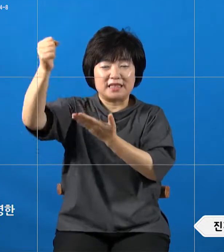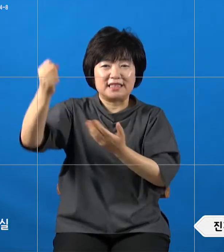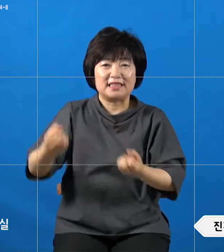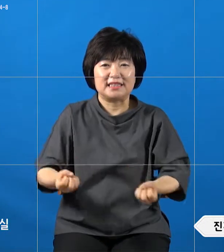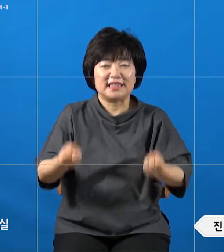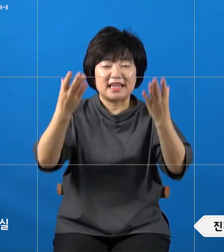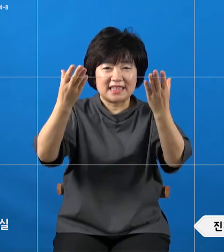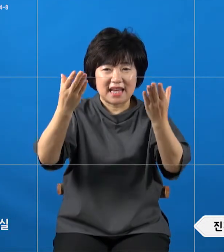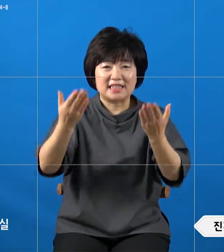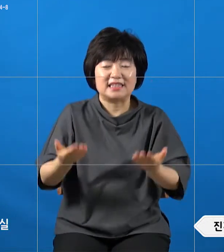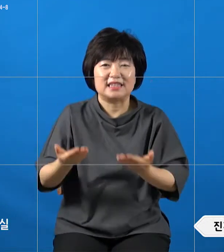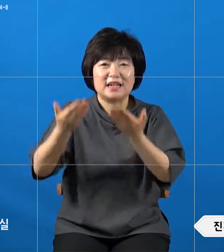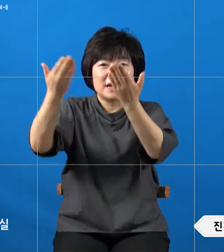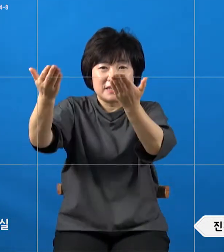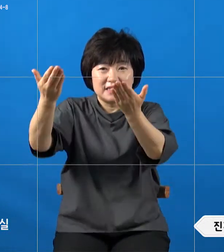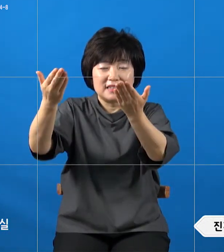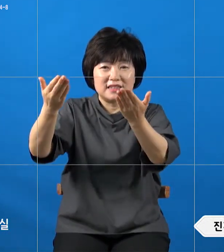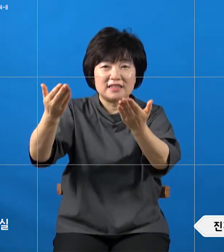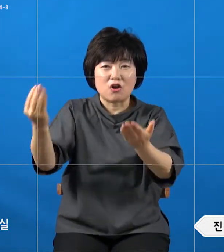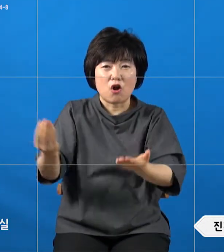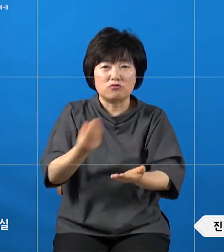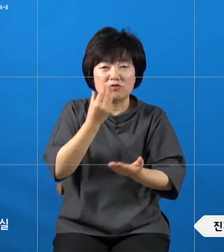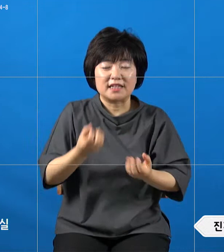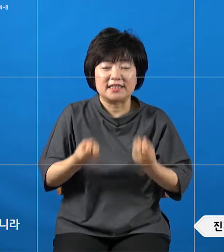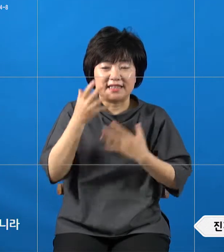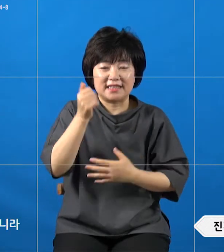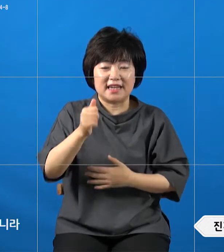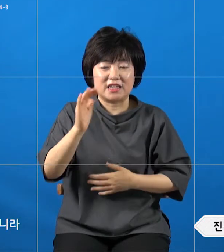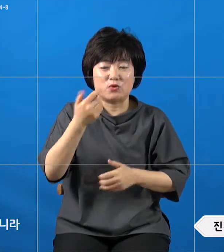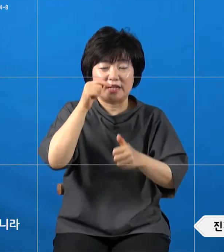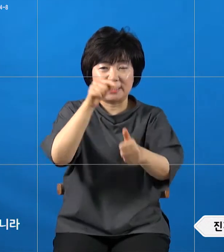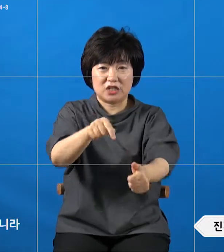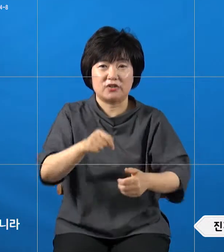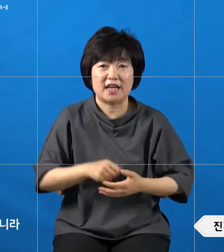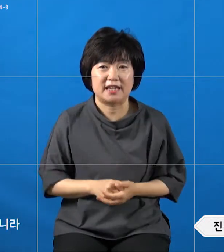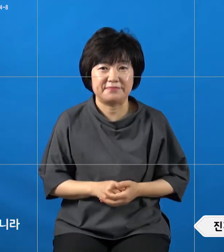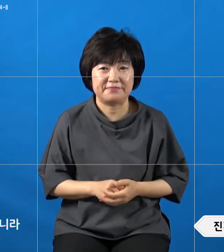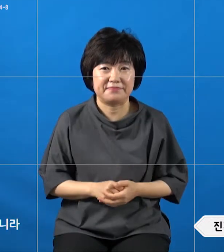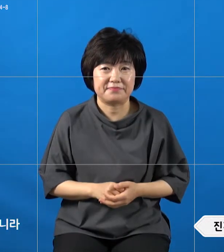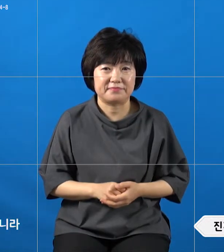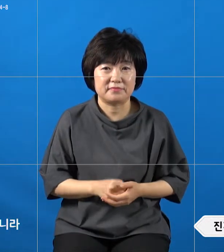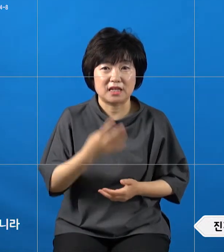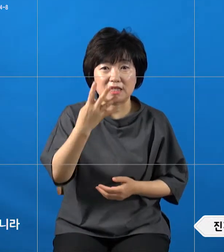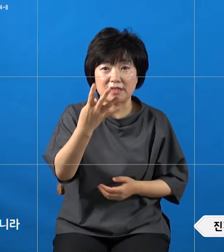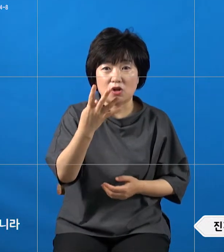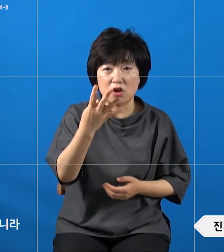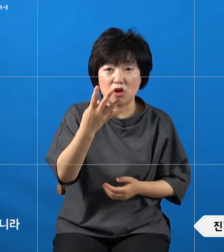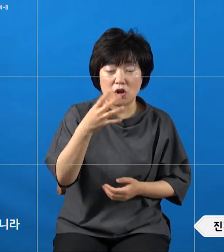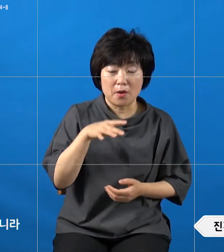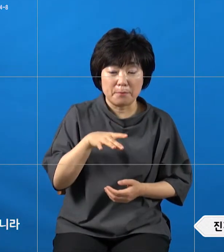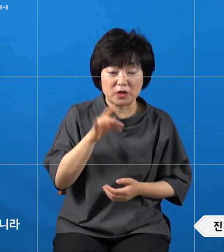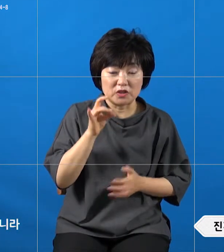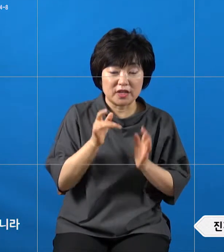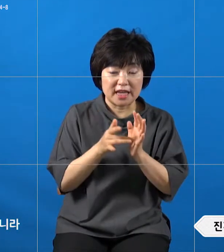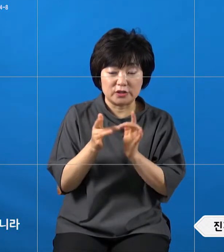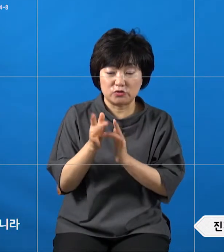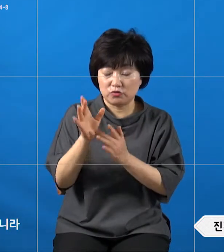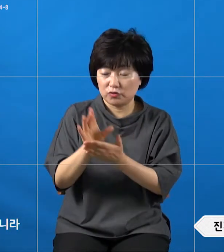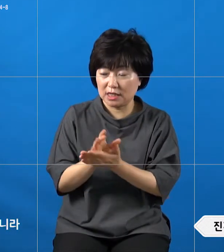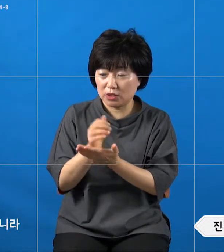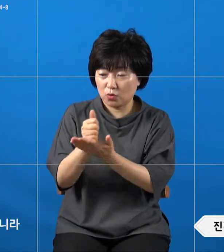드릴 거룩한 제사장이 될지니라. 아멘. 자, 4절. 먼저